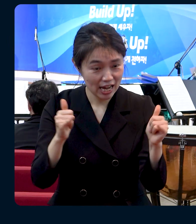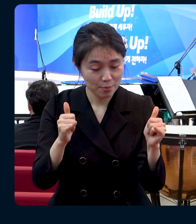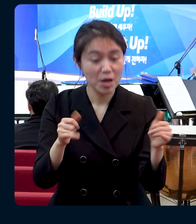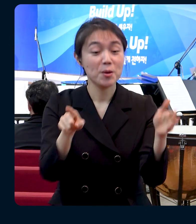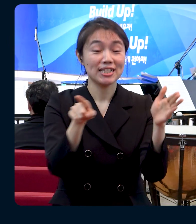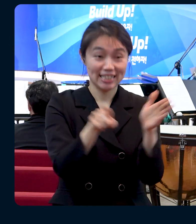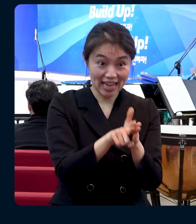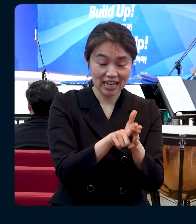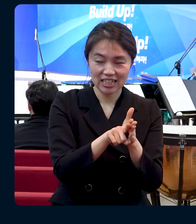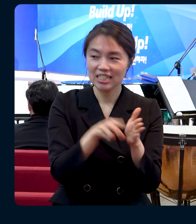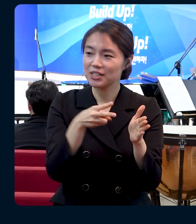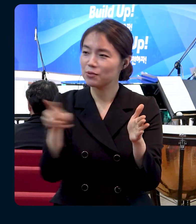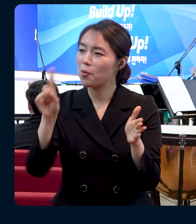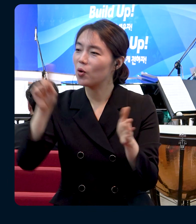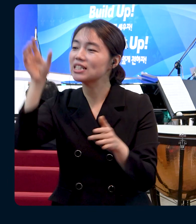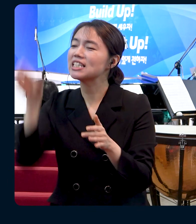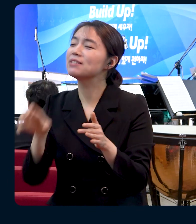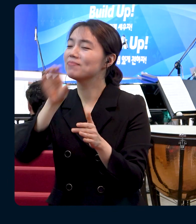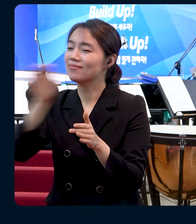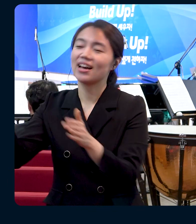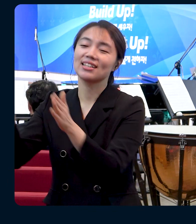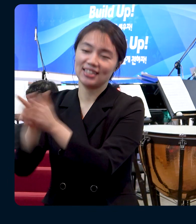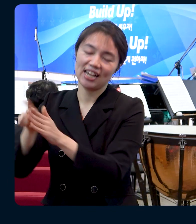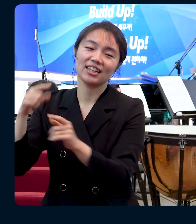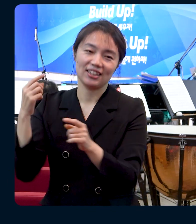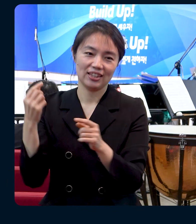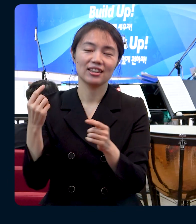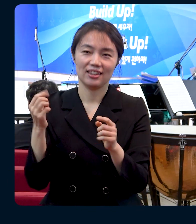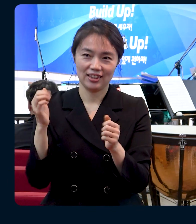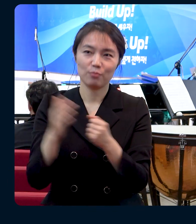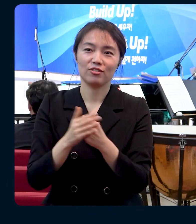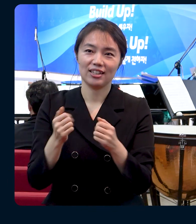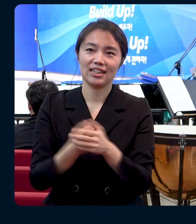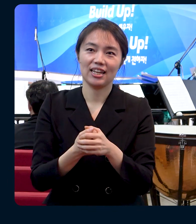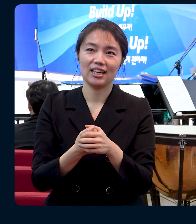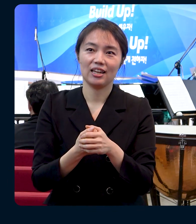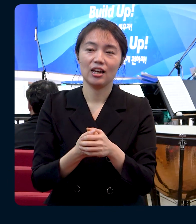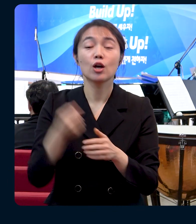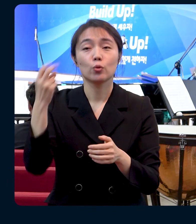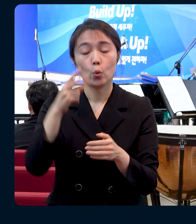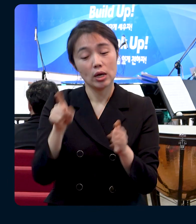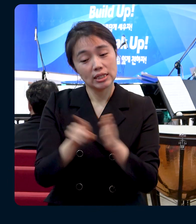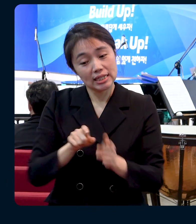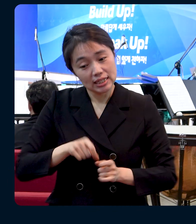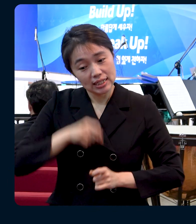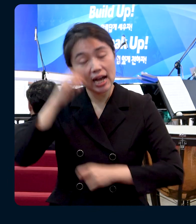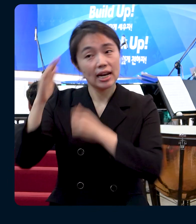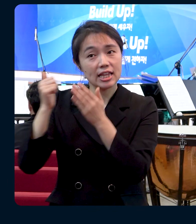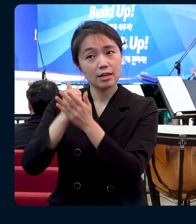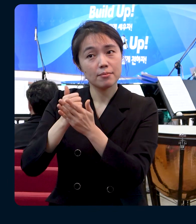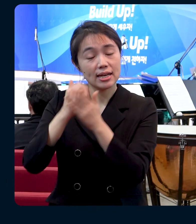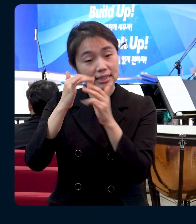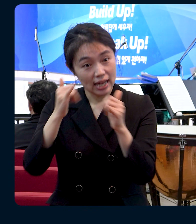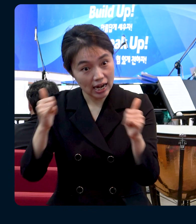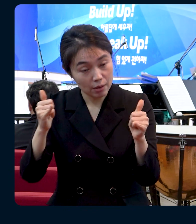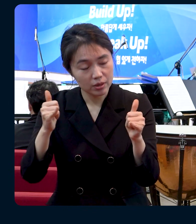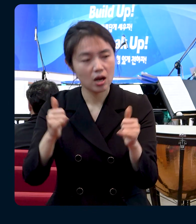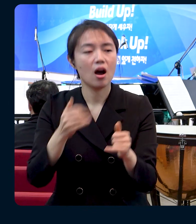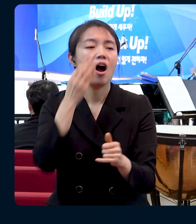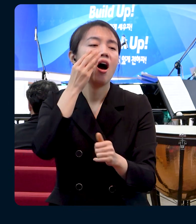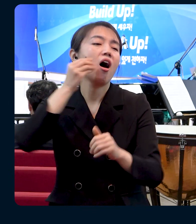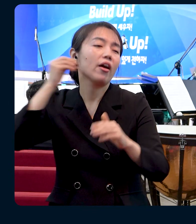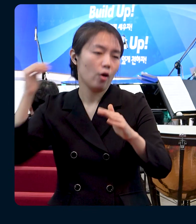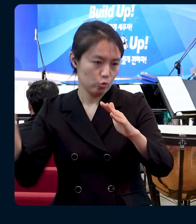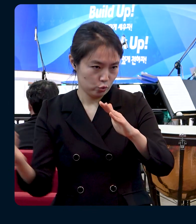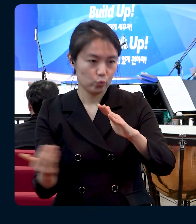십자가 신앙이기 때문에 그렇습니다. 십자가 신앙이기 때문에. 그리고 신실한 하나님의 사람은 또한